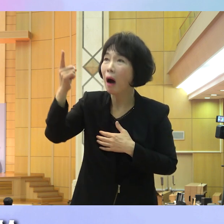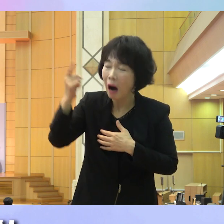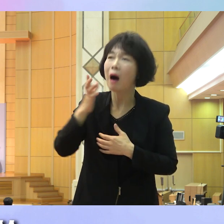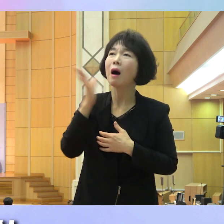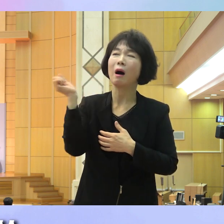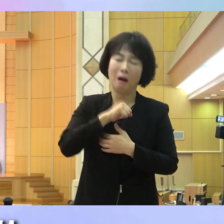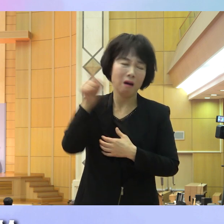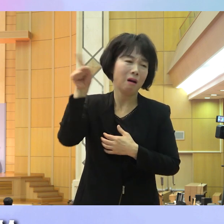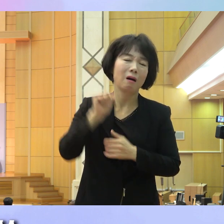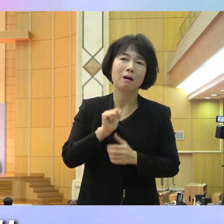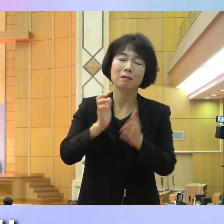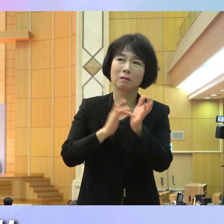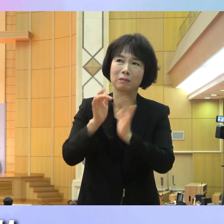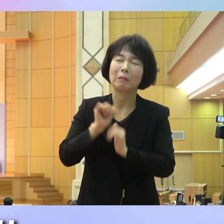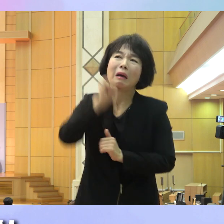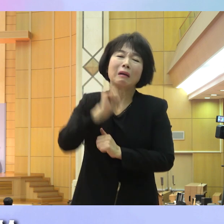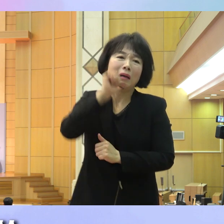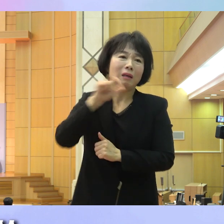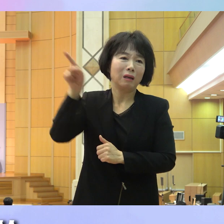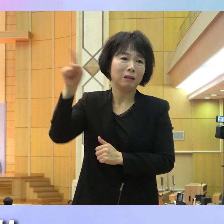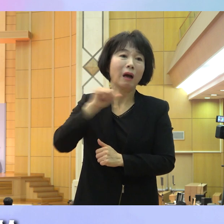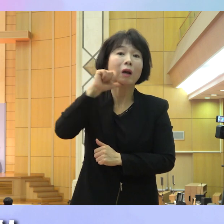거거든.